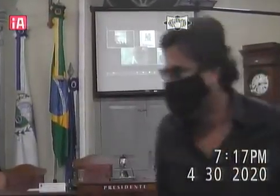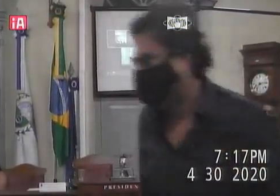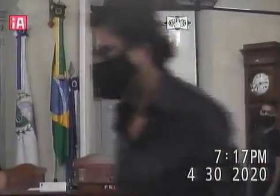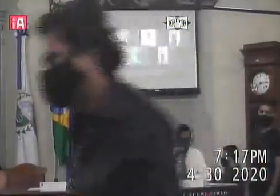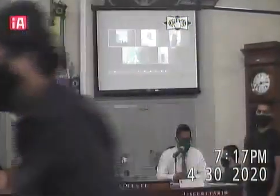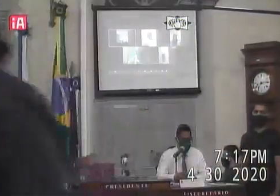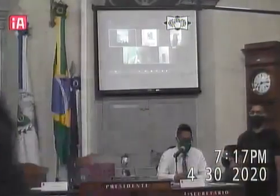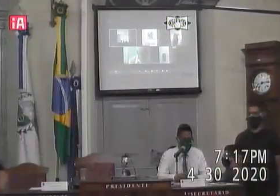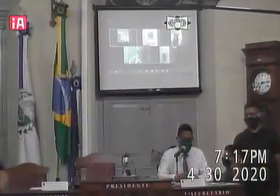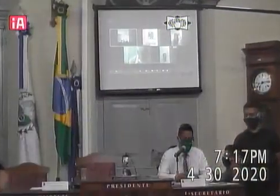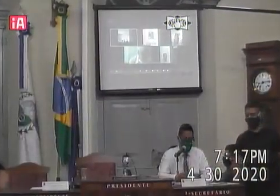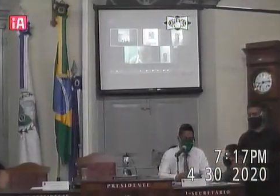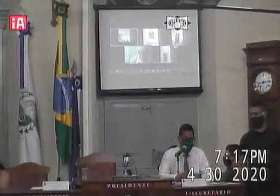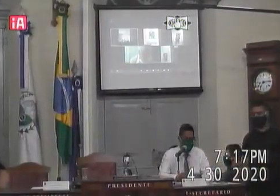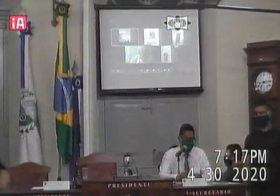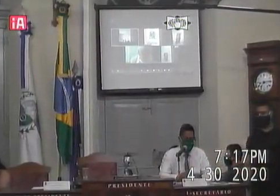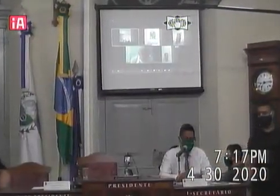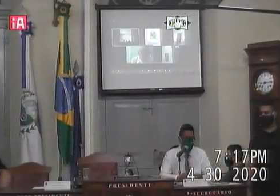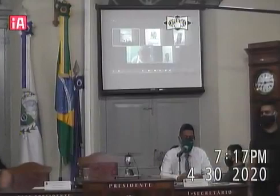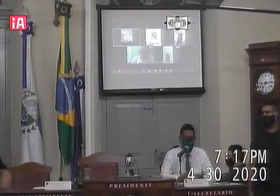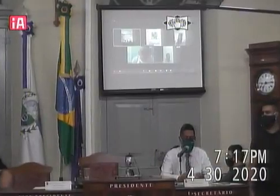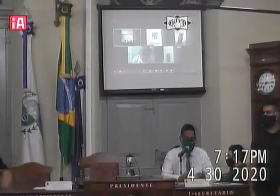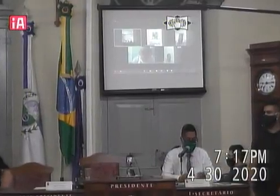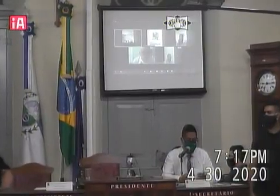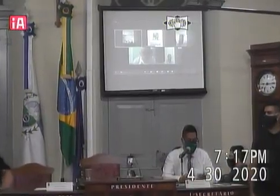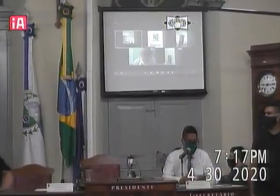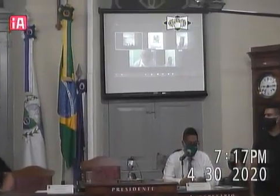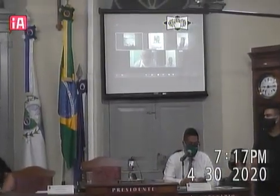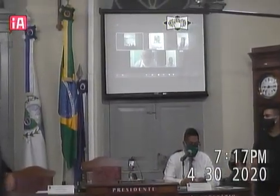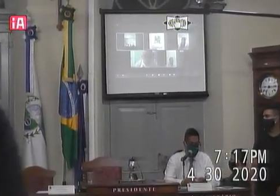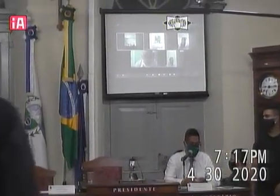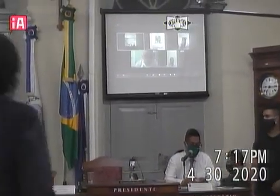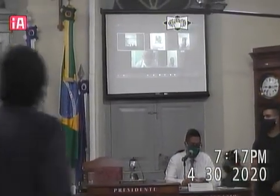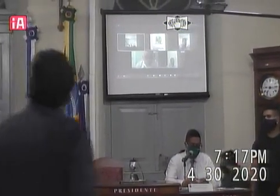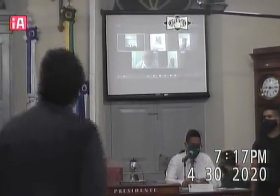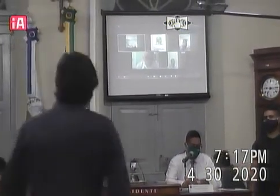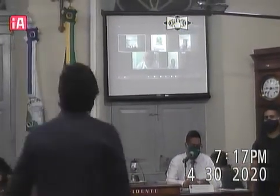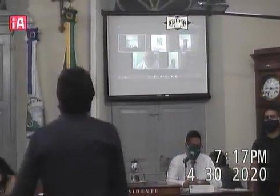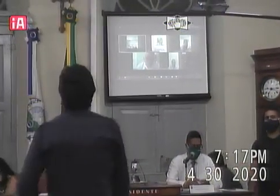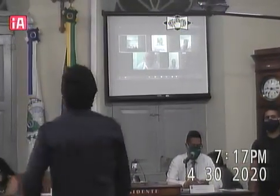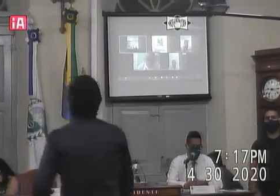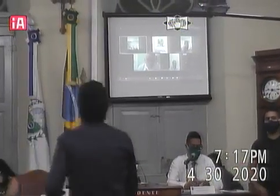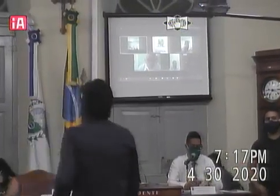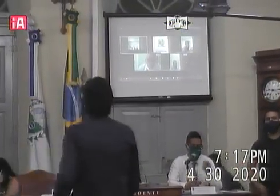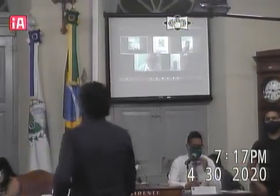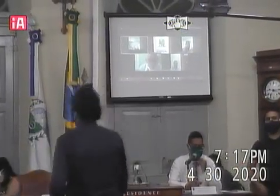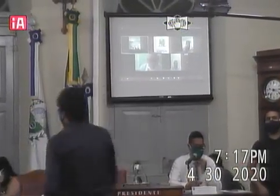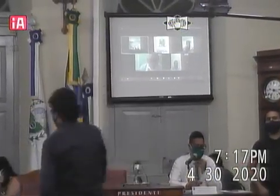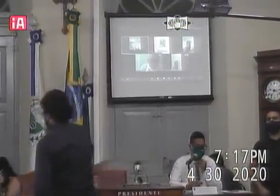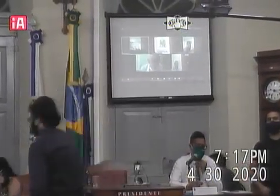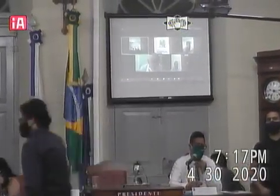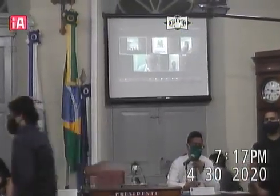Mas se o Pedro permitir que o senhor fale, aqui o presidente interino é democrático.